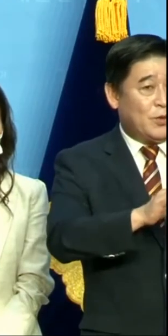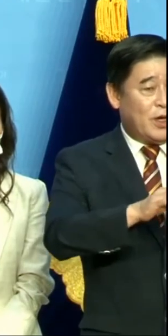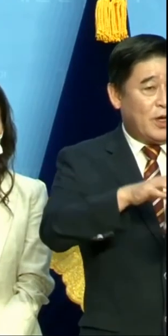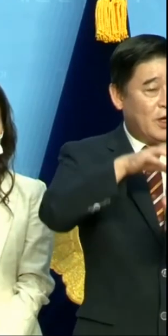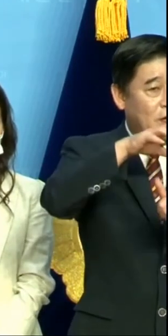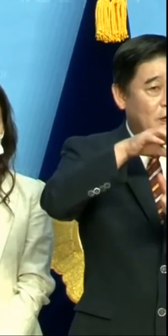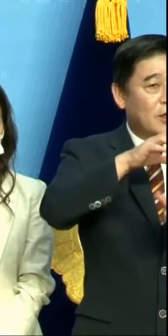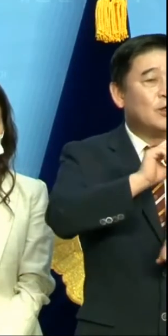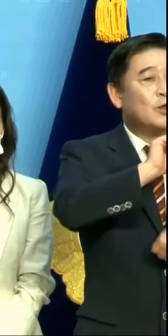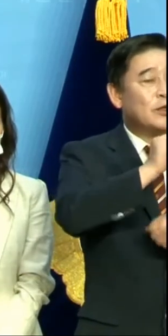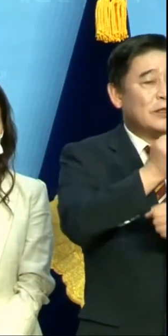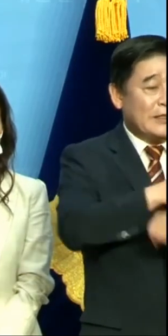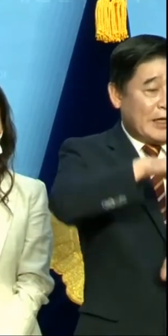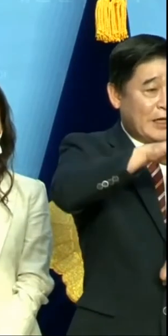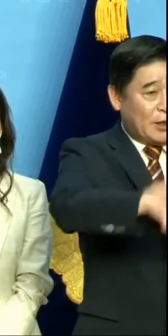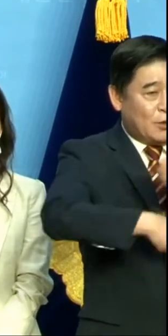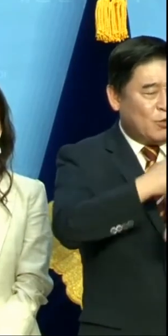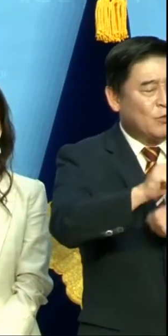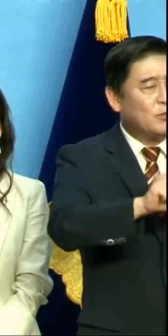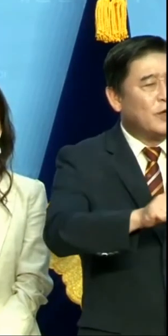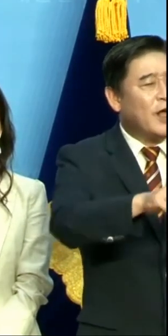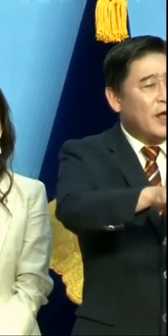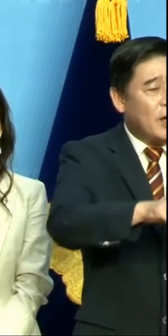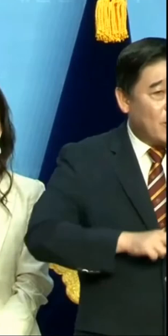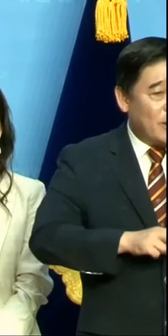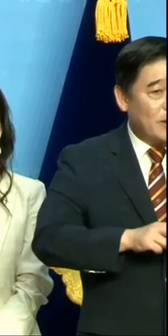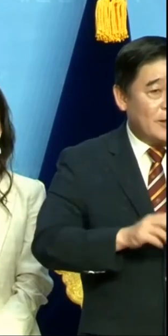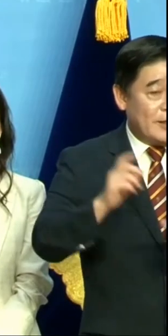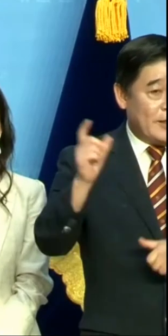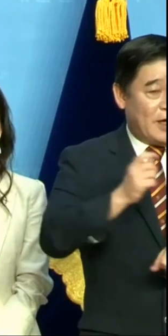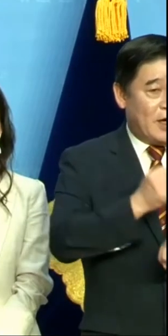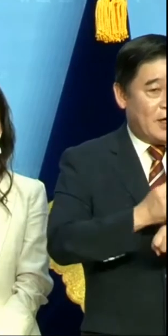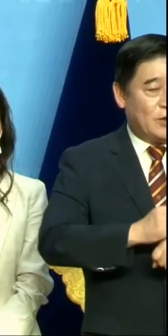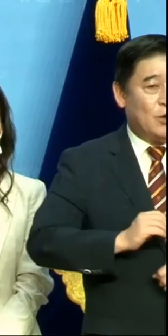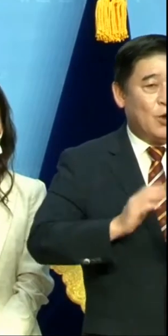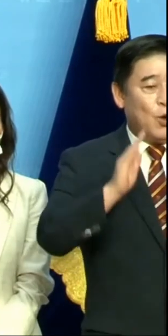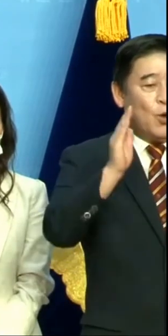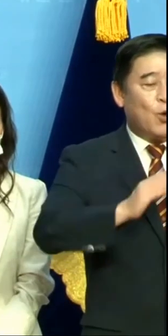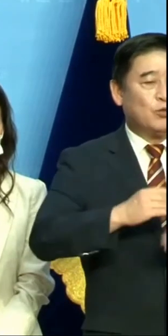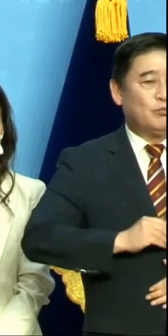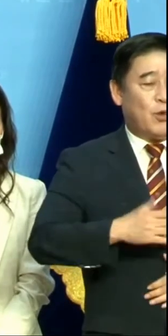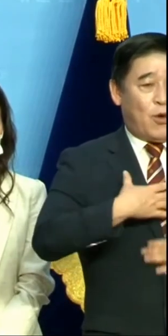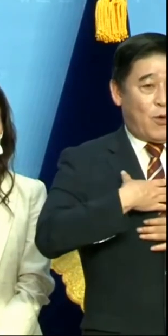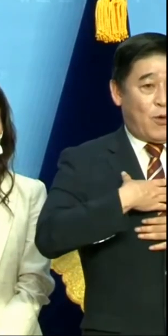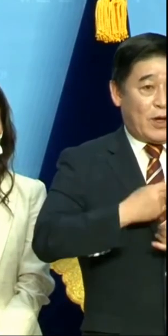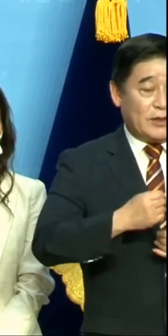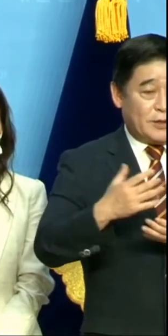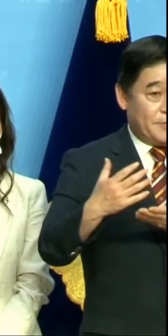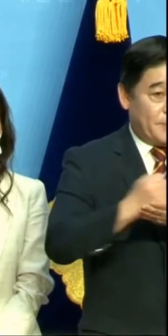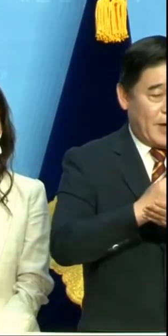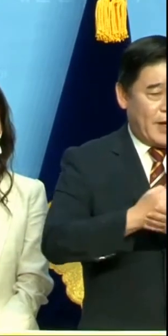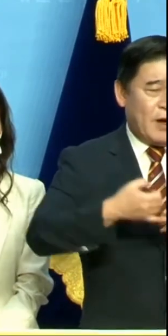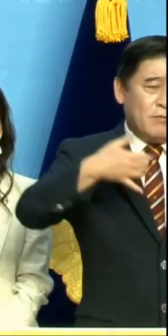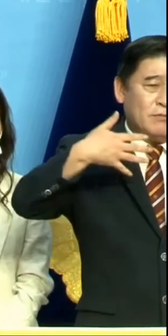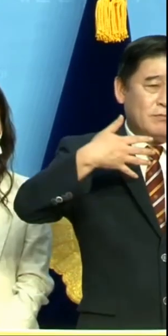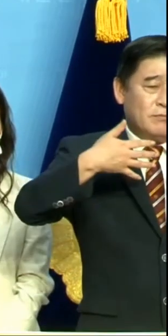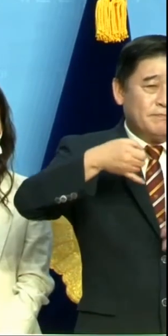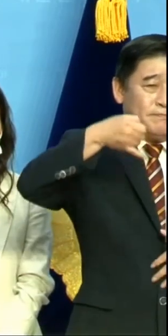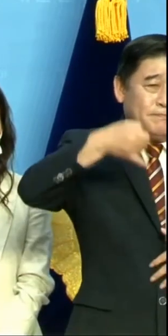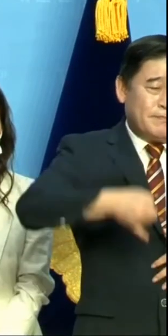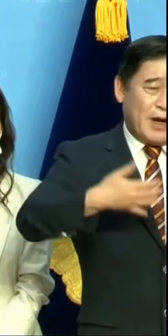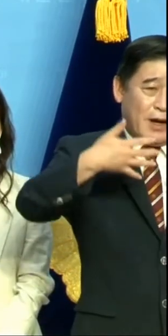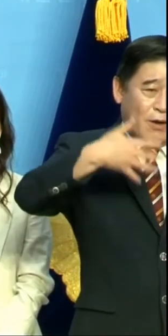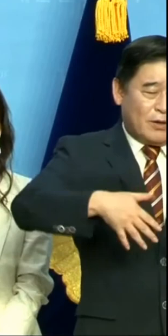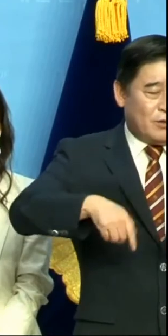않는 야상 동거 거래를 강화에 공중 보건과 안전을 확보하도록 했다 열악한 환경에서 야상